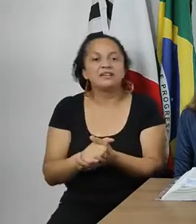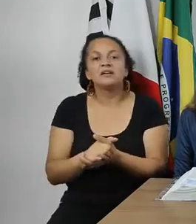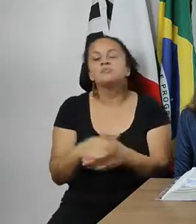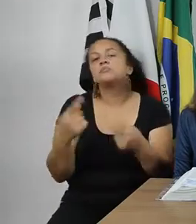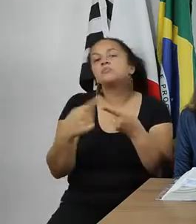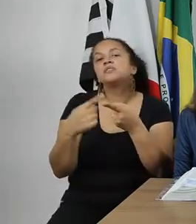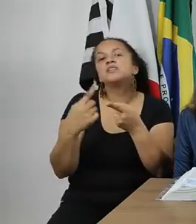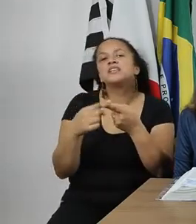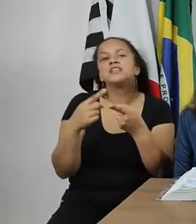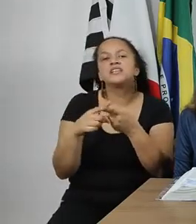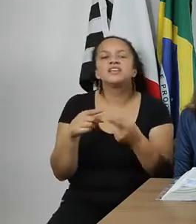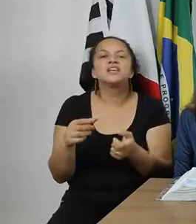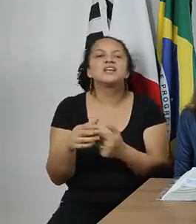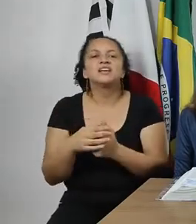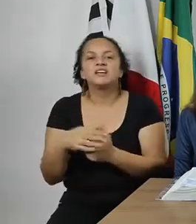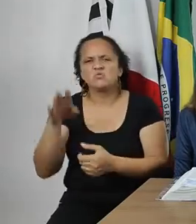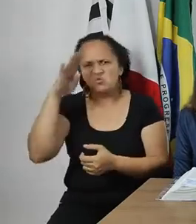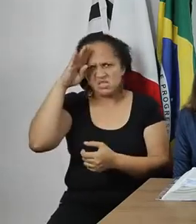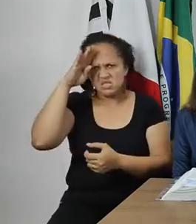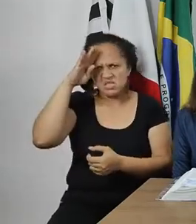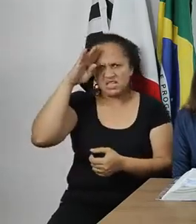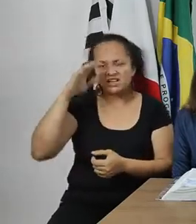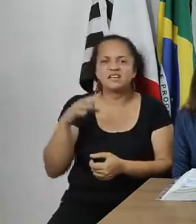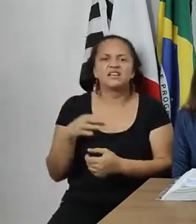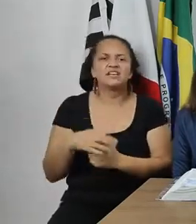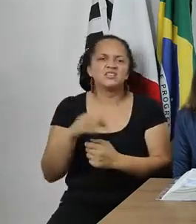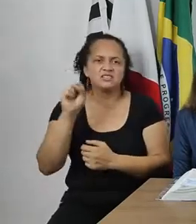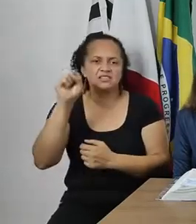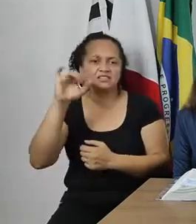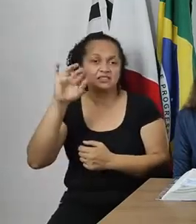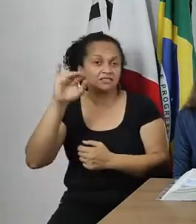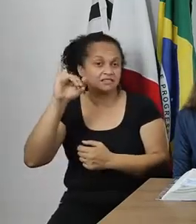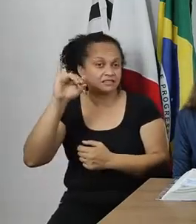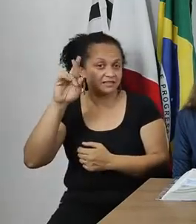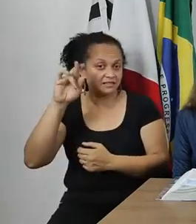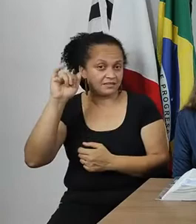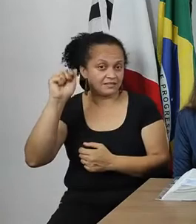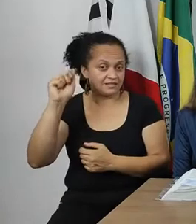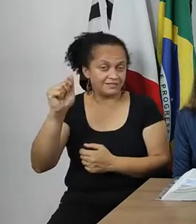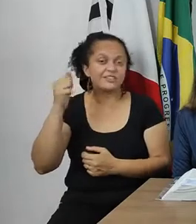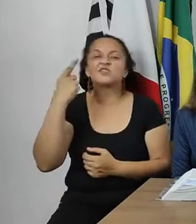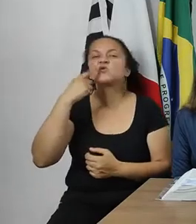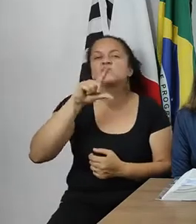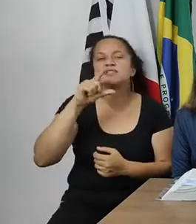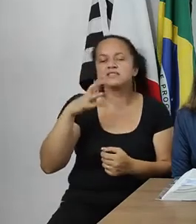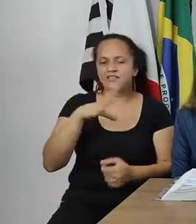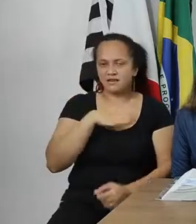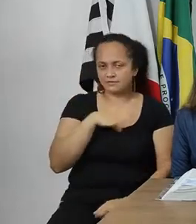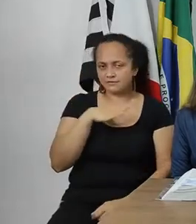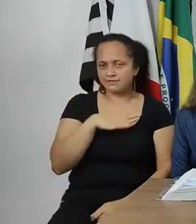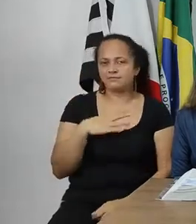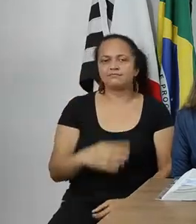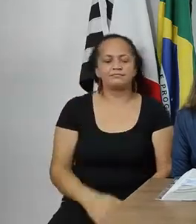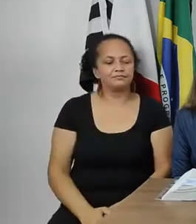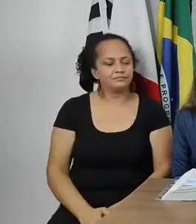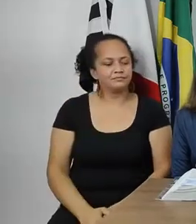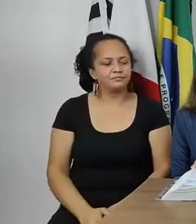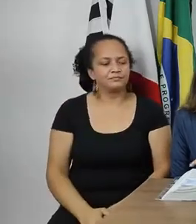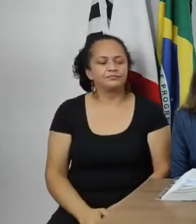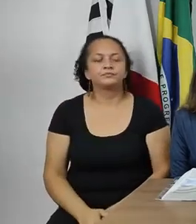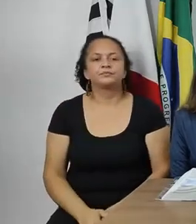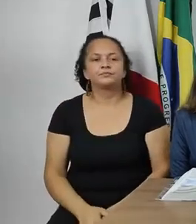conquiste a cidade de vocês. Agora, versículo 32, a partir do versículo